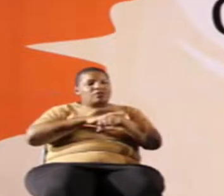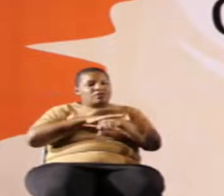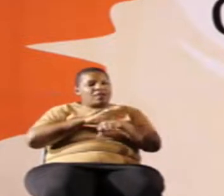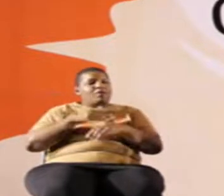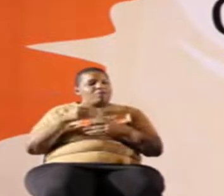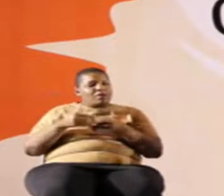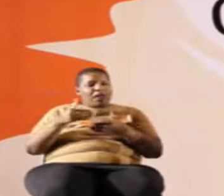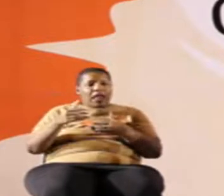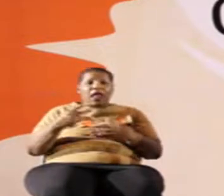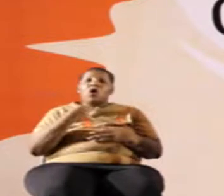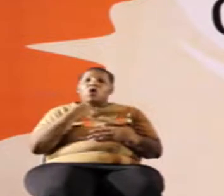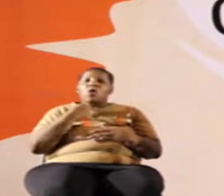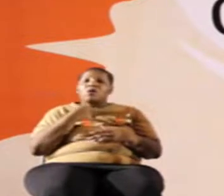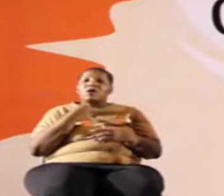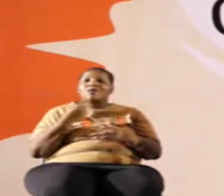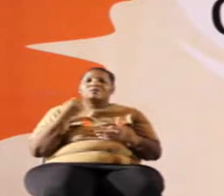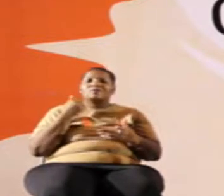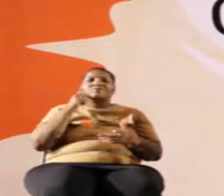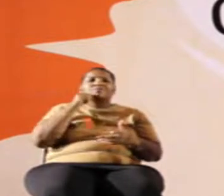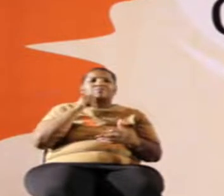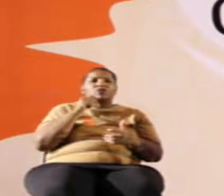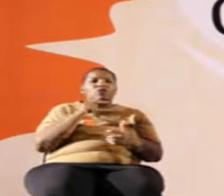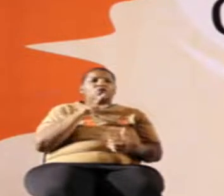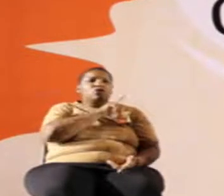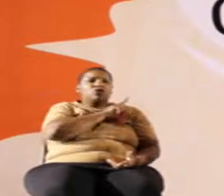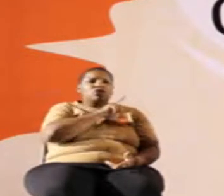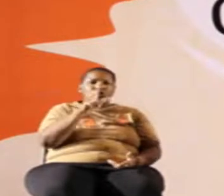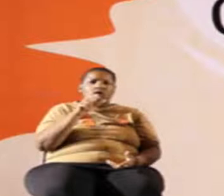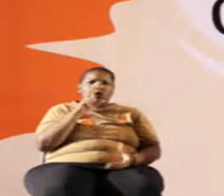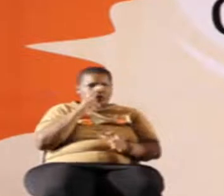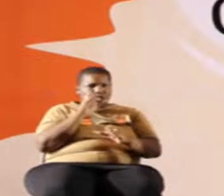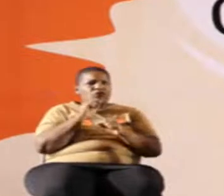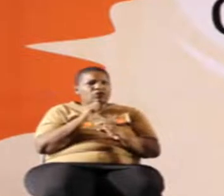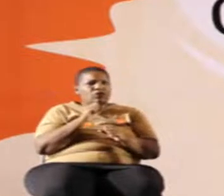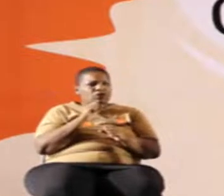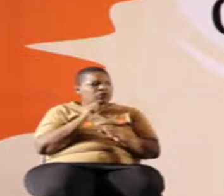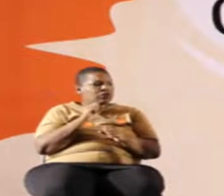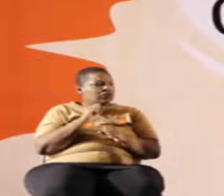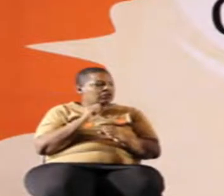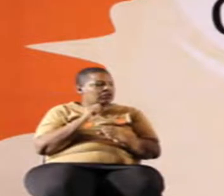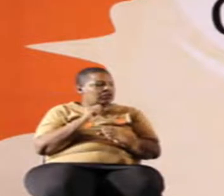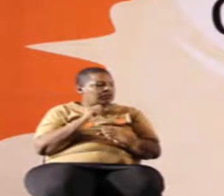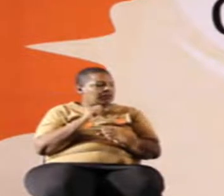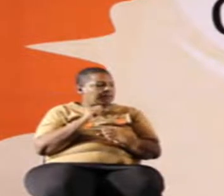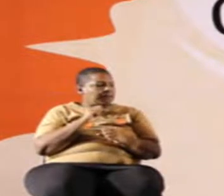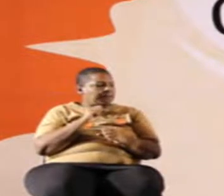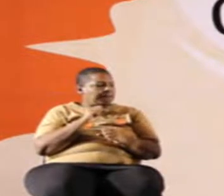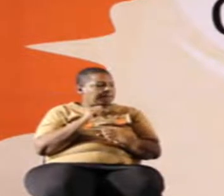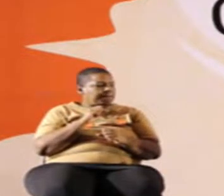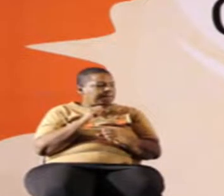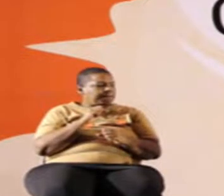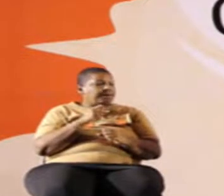na ocupação de um papel de mídias muito forte. E, considerando que,